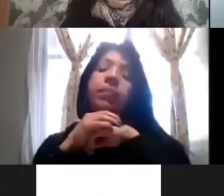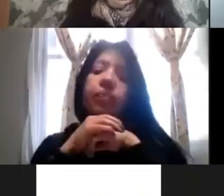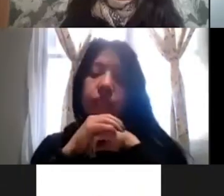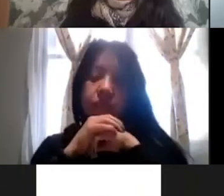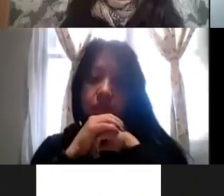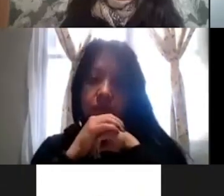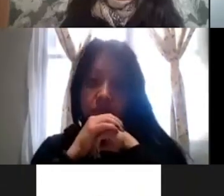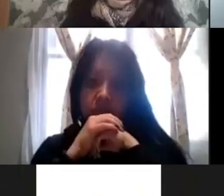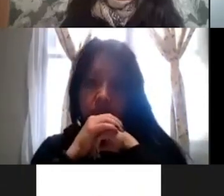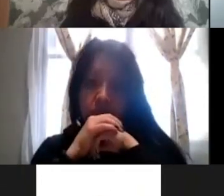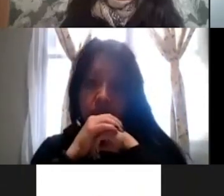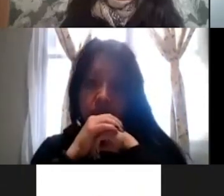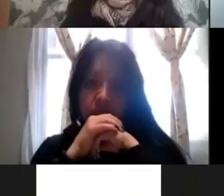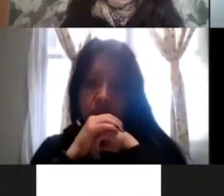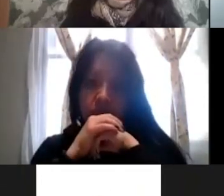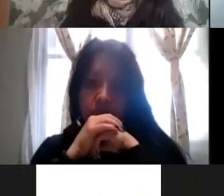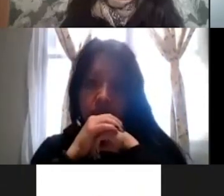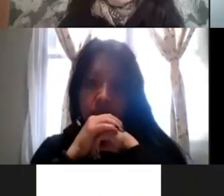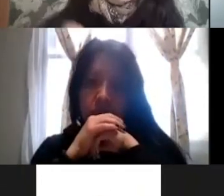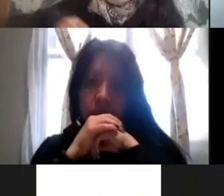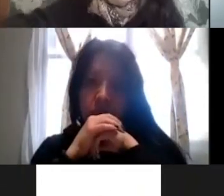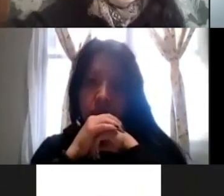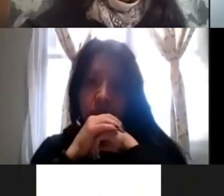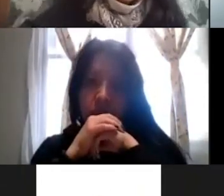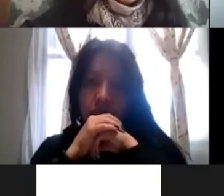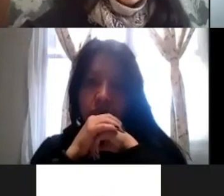Así que sí, ese cambio se ha hecho.